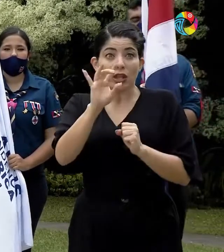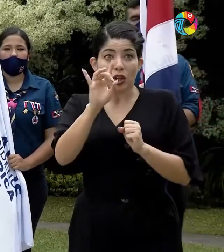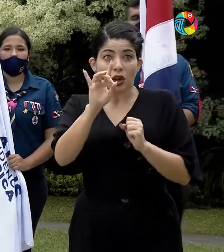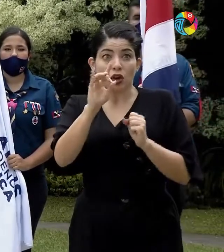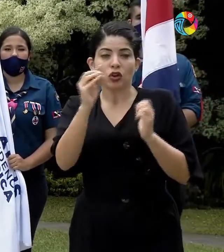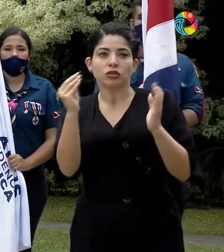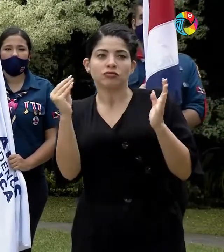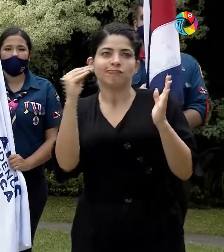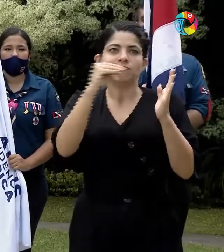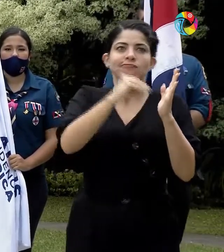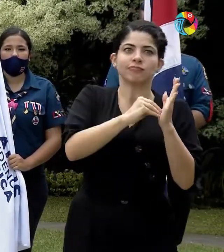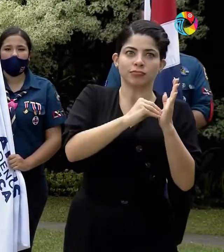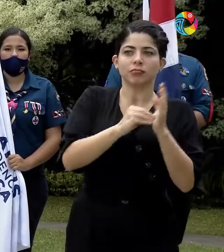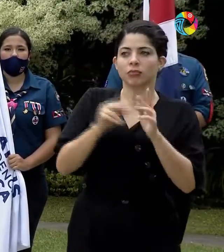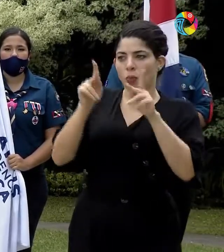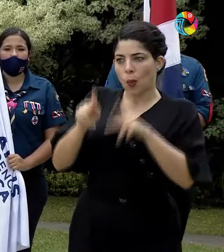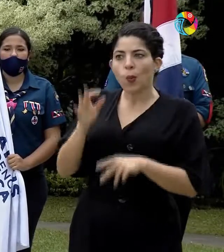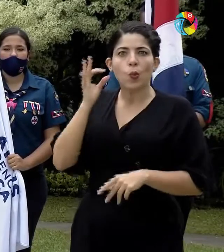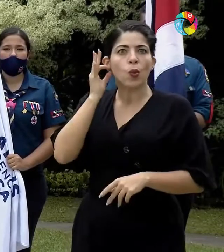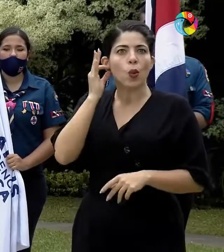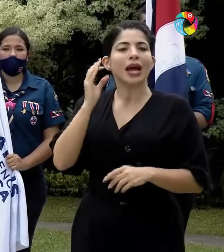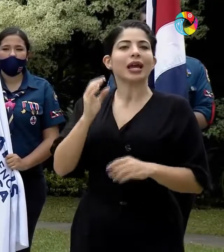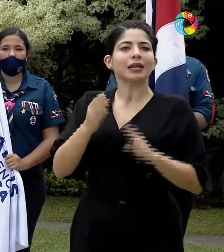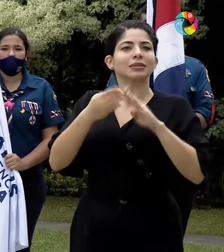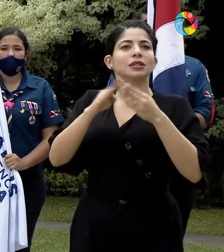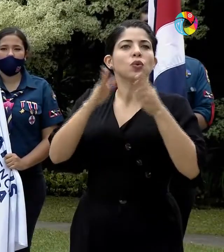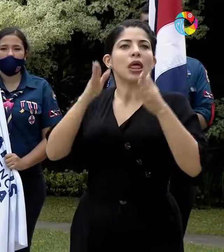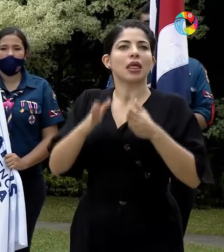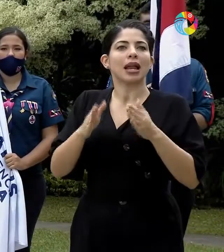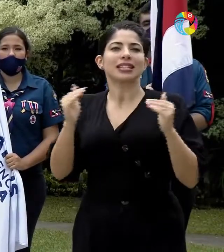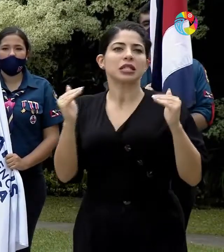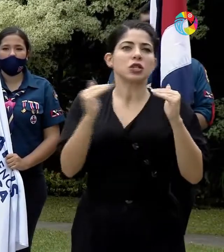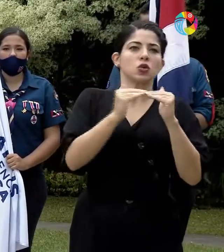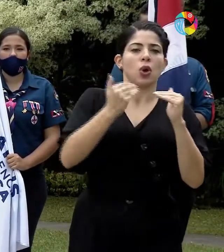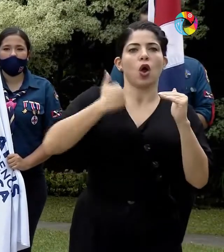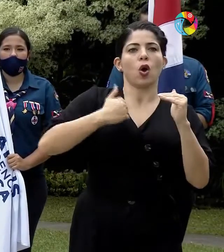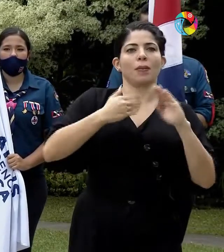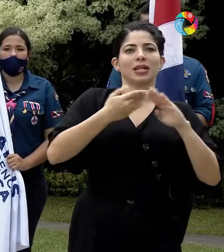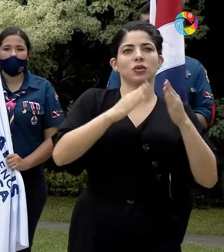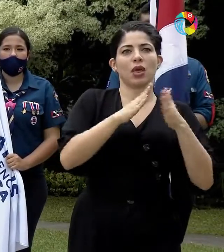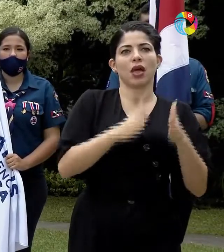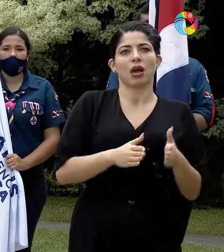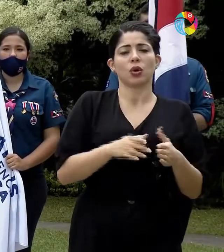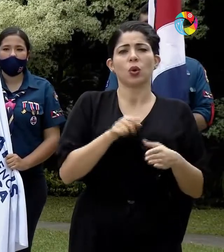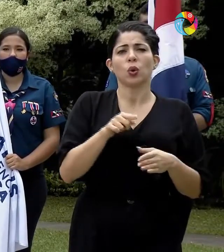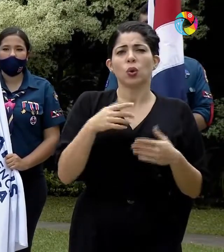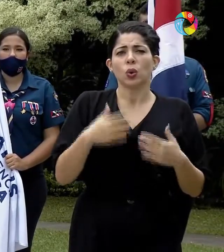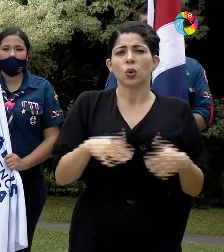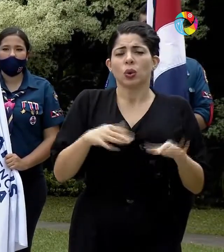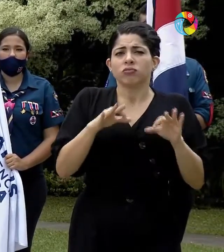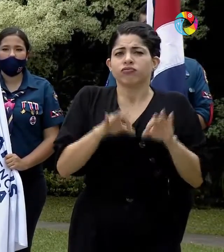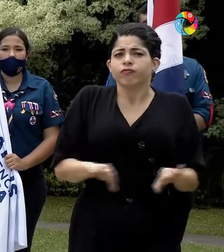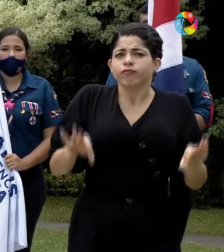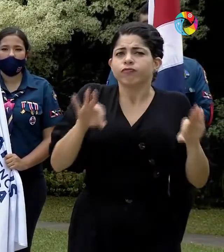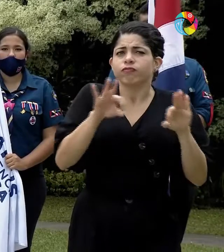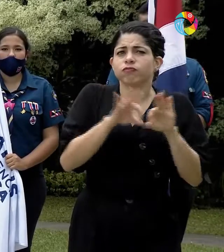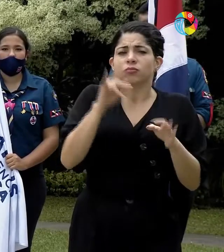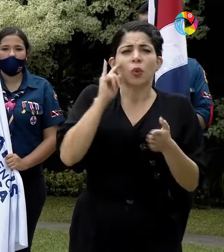nos incluyó como ciudadanas iguales a los ciudadanos. Eso es importantísimo. Por eso tenemos que